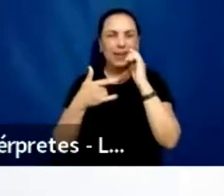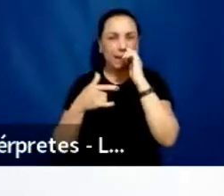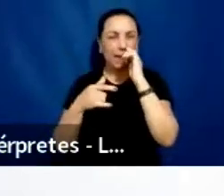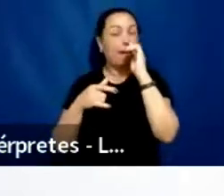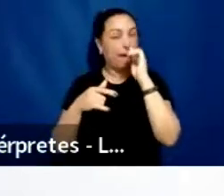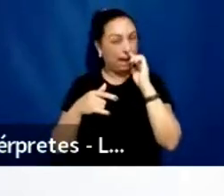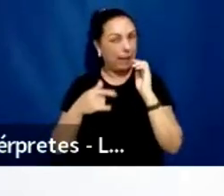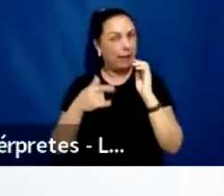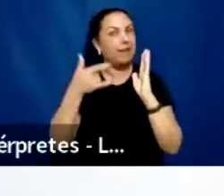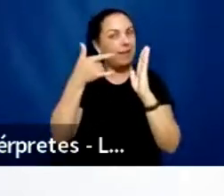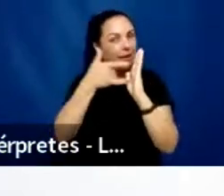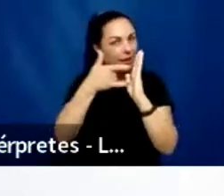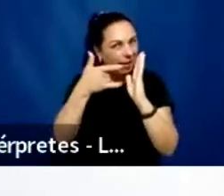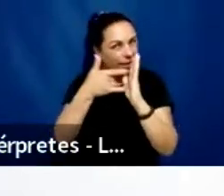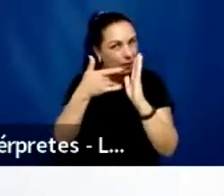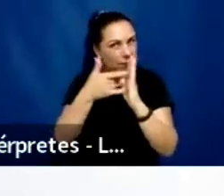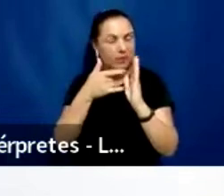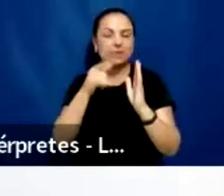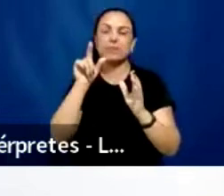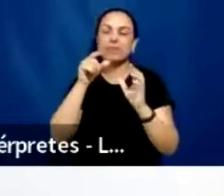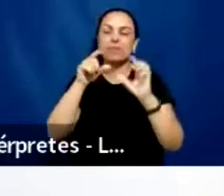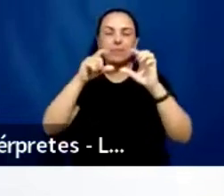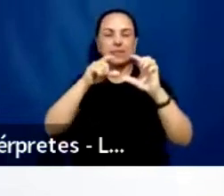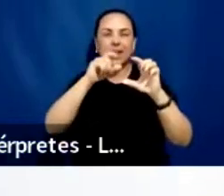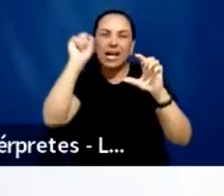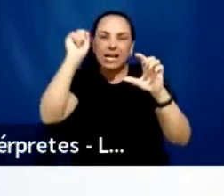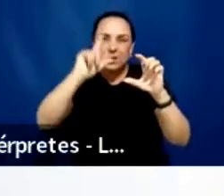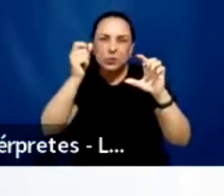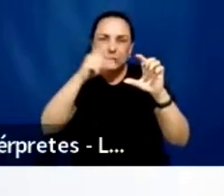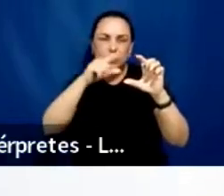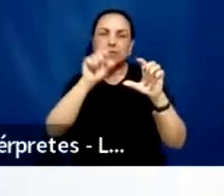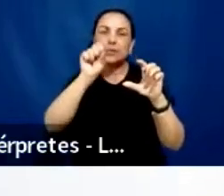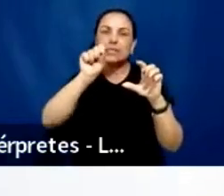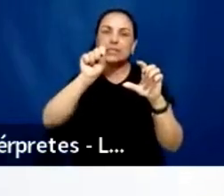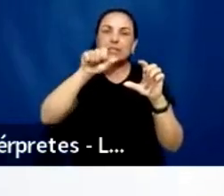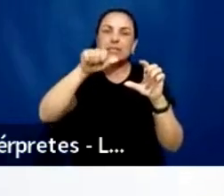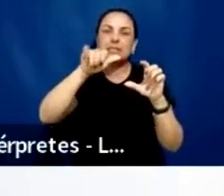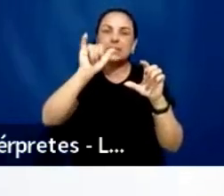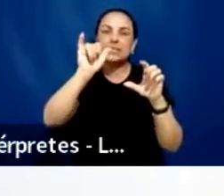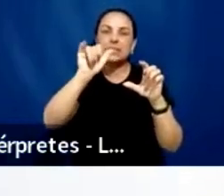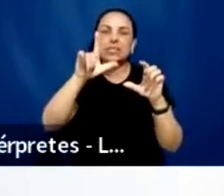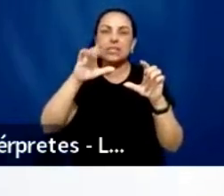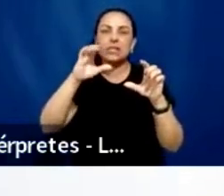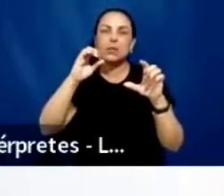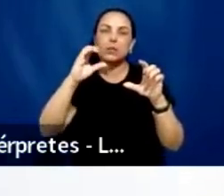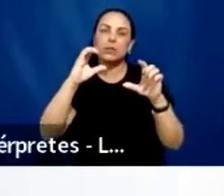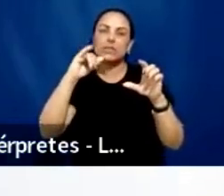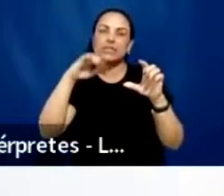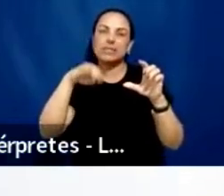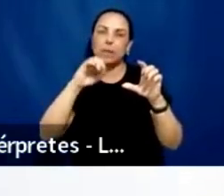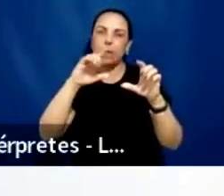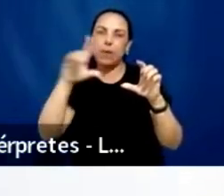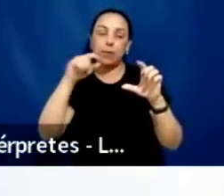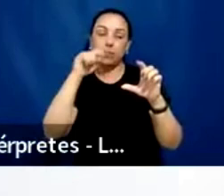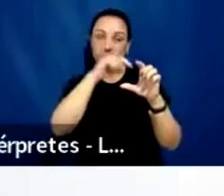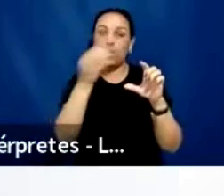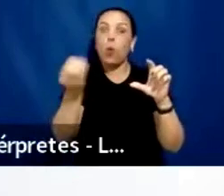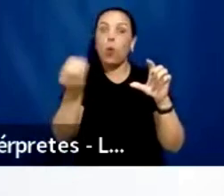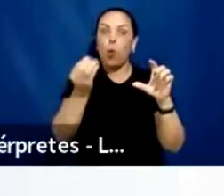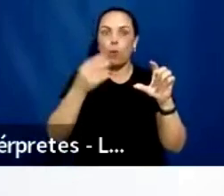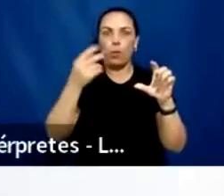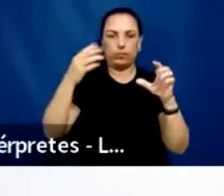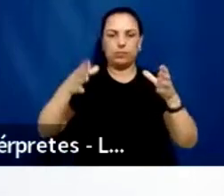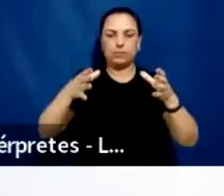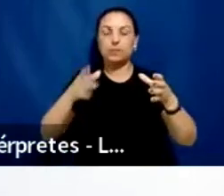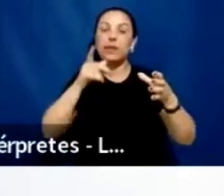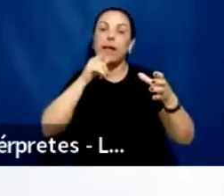o que eu falo de um milagre ali. As moléculas vão se reordenar, vai ficar ali perfeito. Também